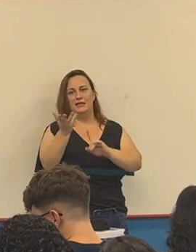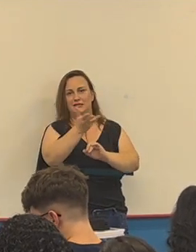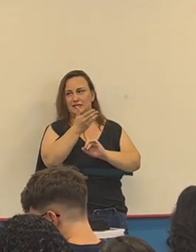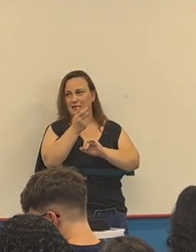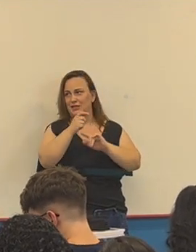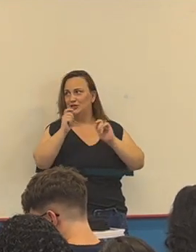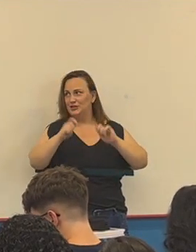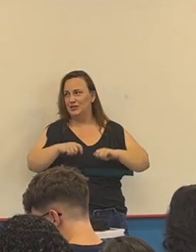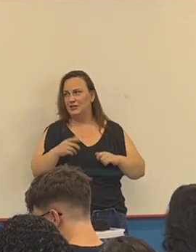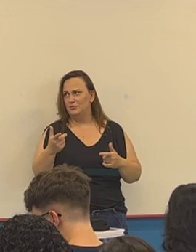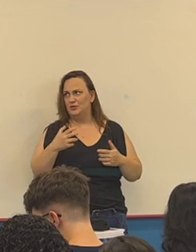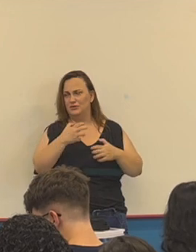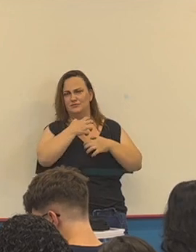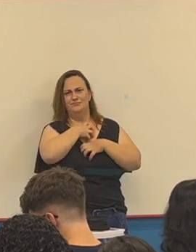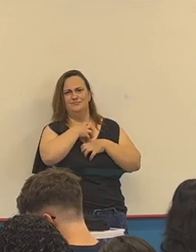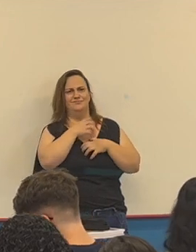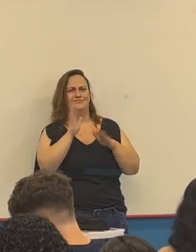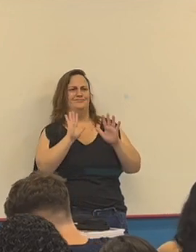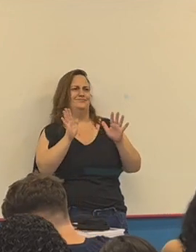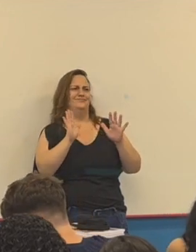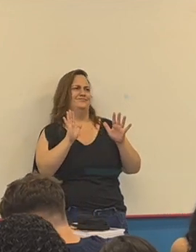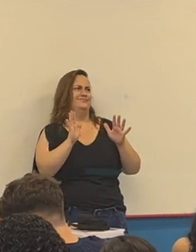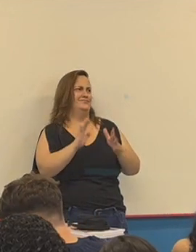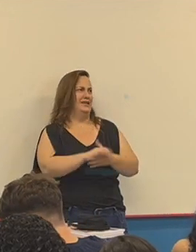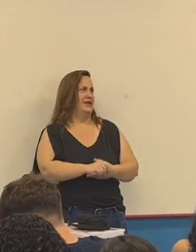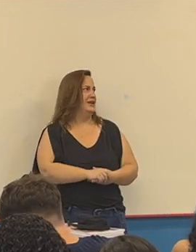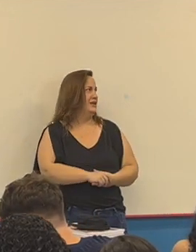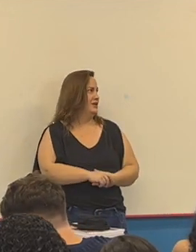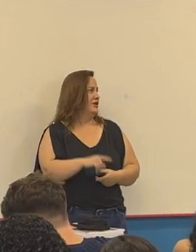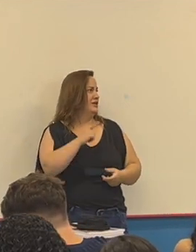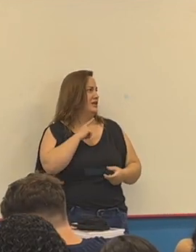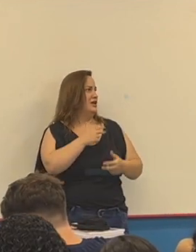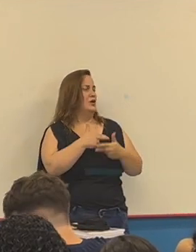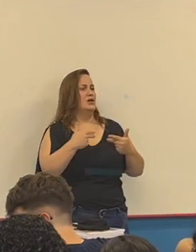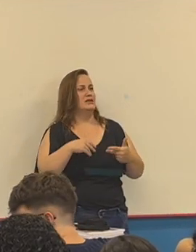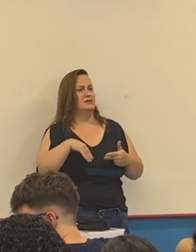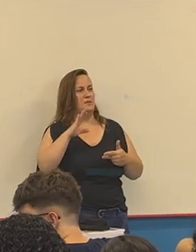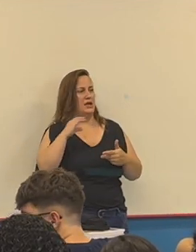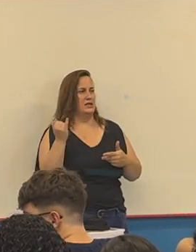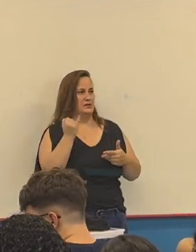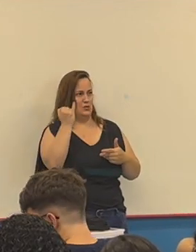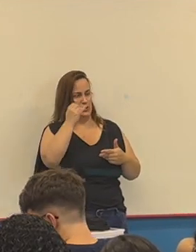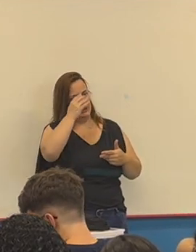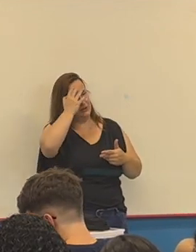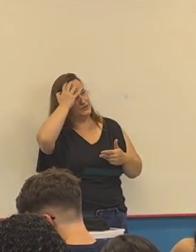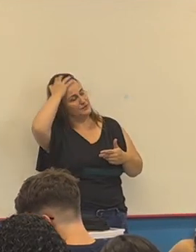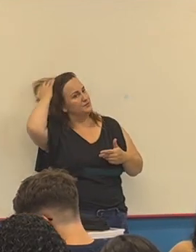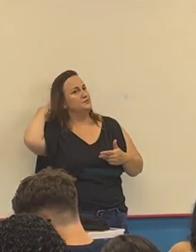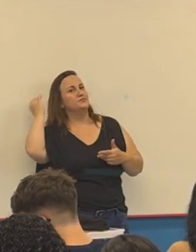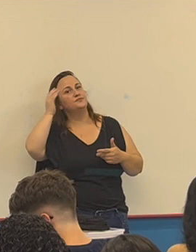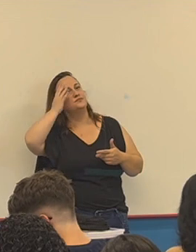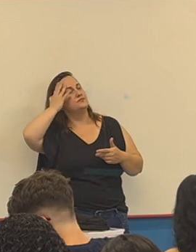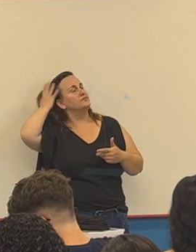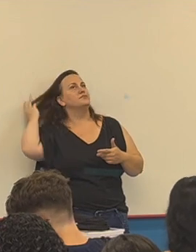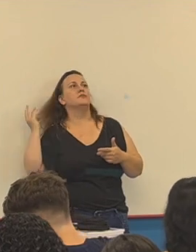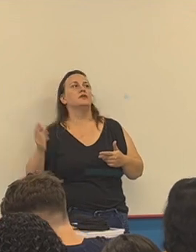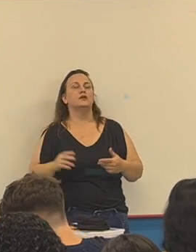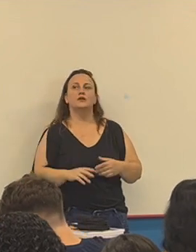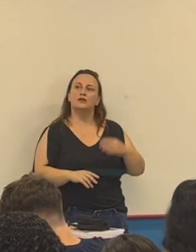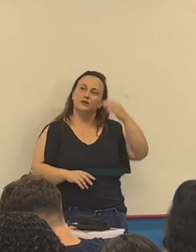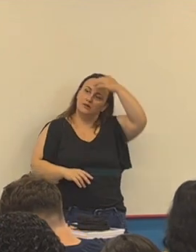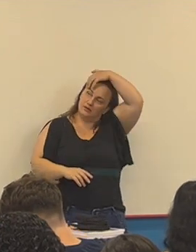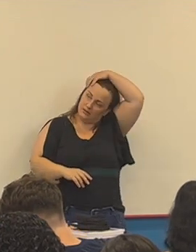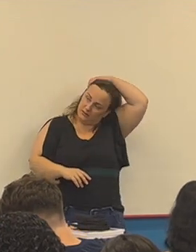falta de falar de coisas mais, que eu considero mais importantes. E aí cheguei onde eu cheguei nessa coisa toda que eu expliquei,